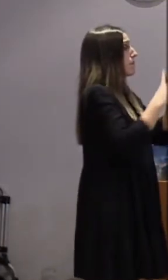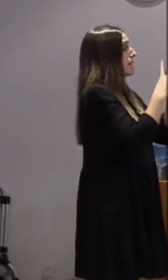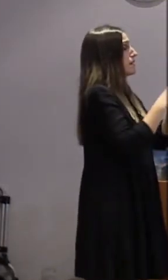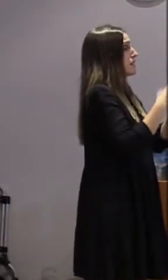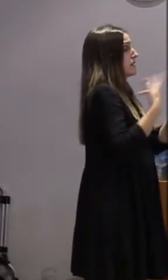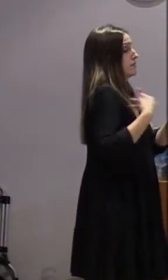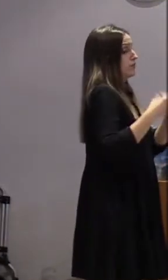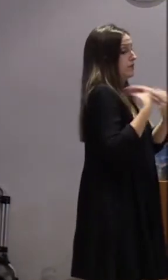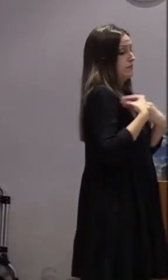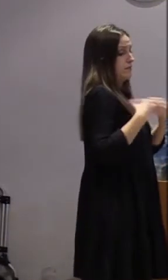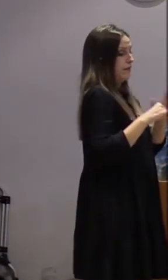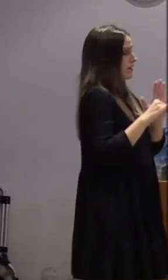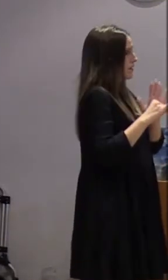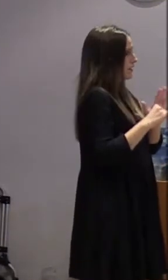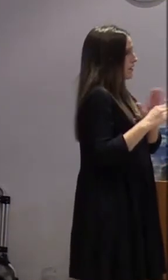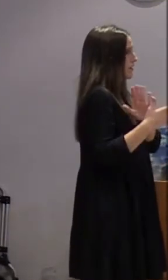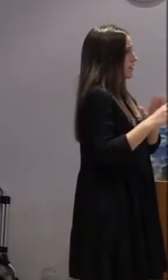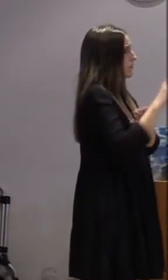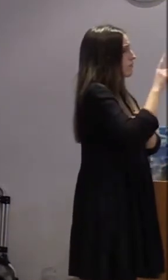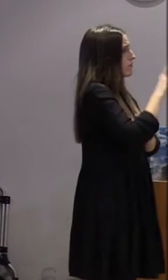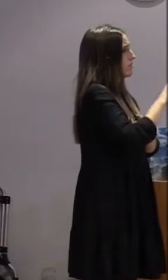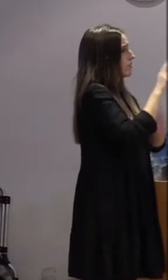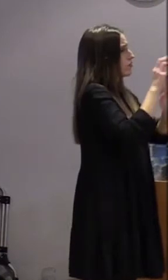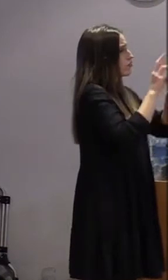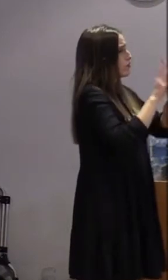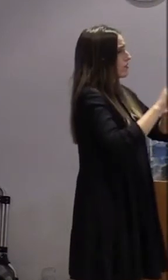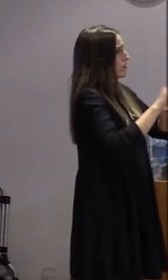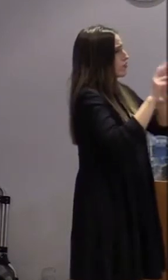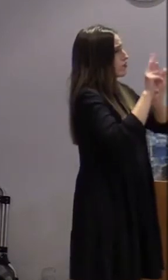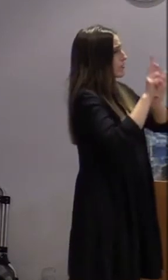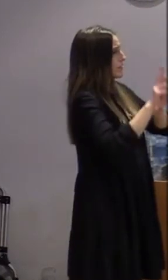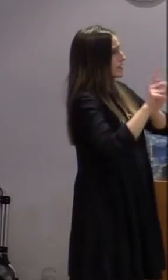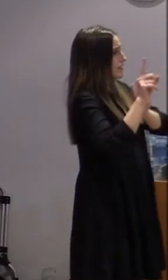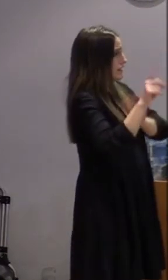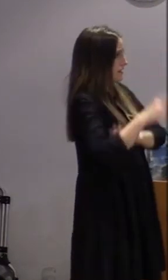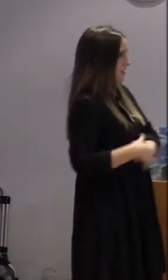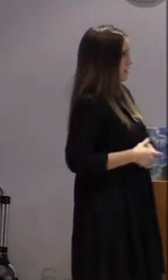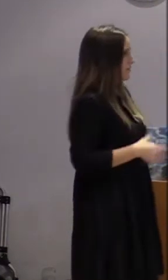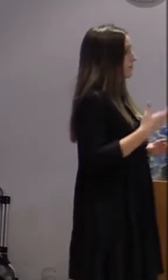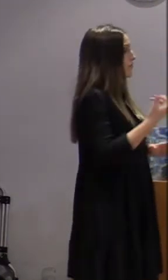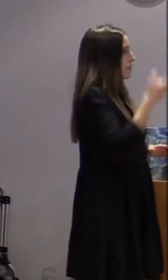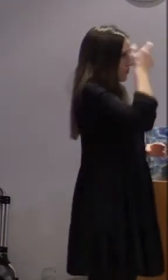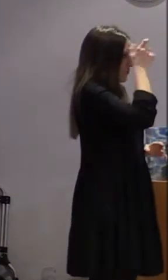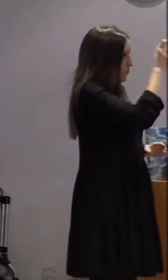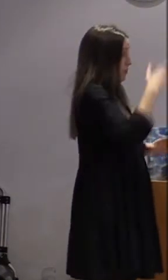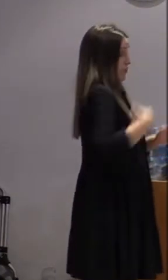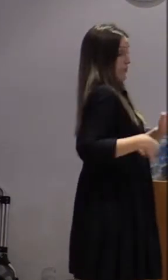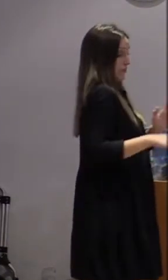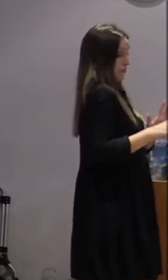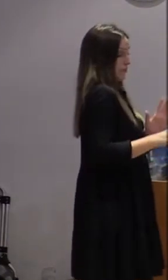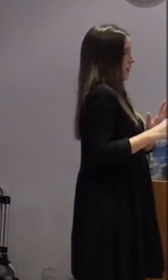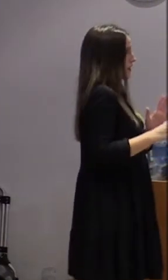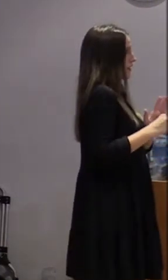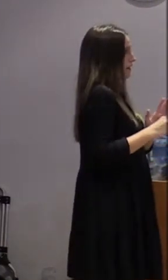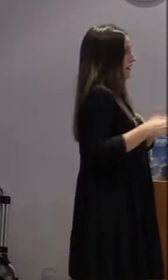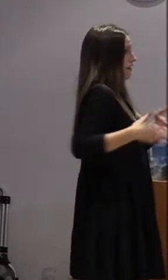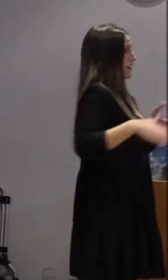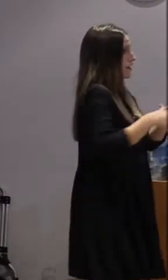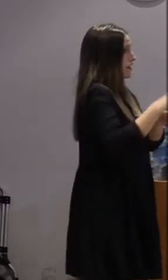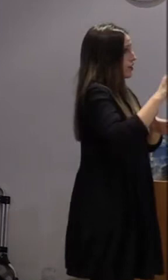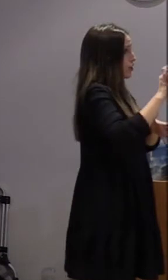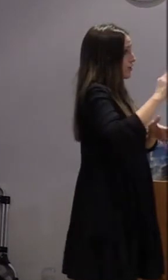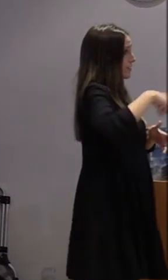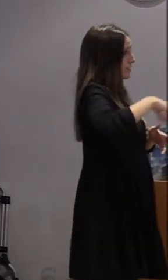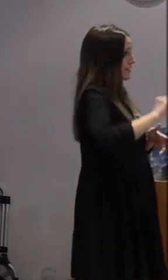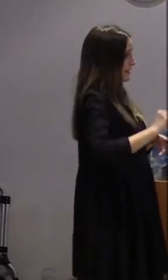una noticia, estamos en 1876, de que en Port Marly, que es un pueblo que hay a unos pocos kilómetros, el Sena, el río que